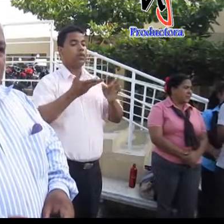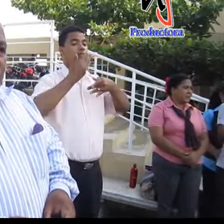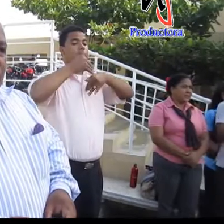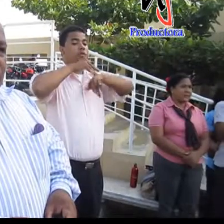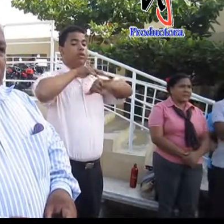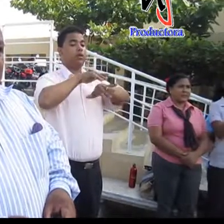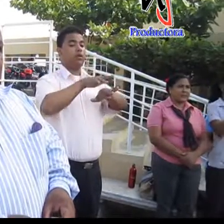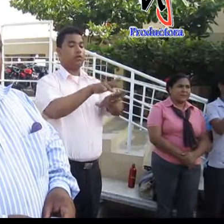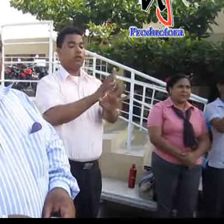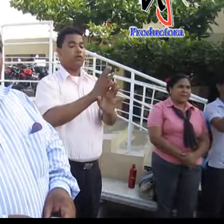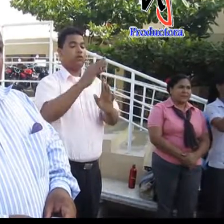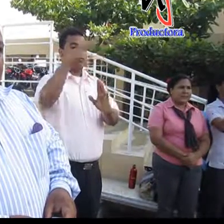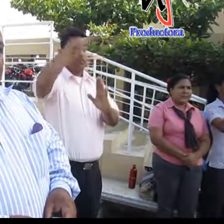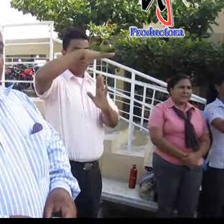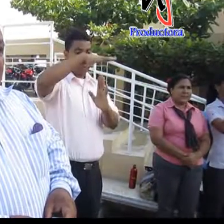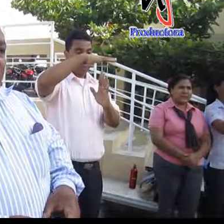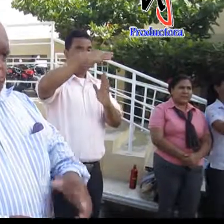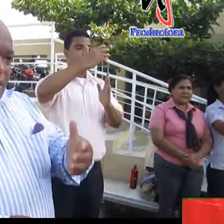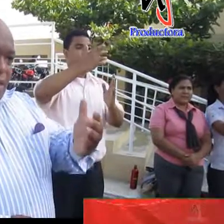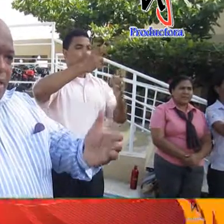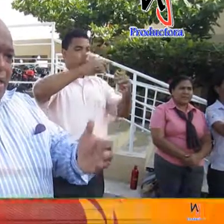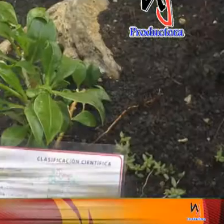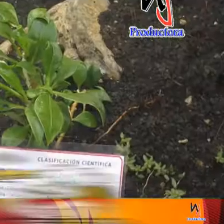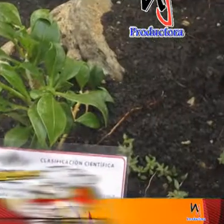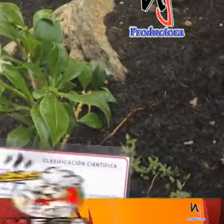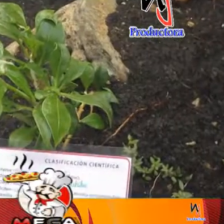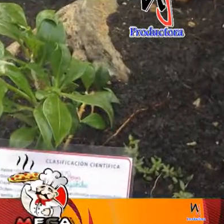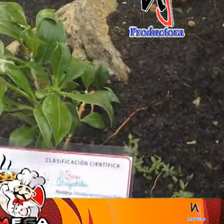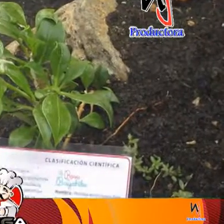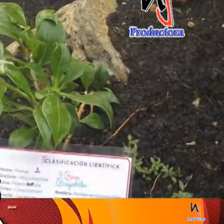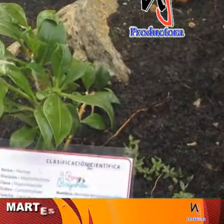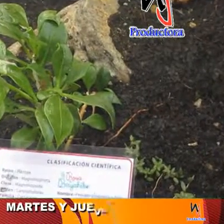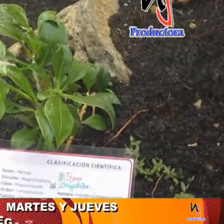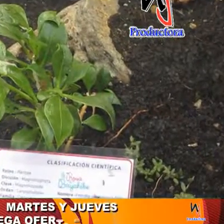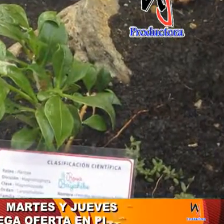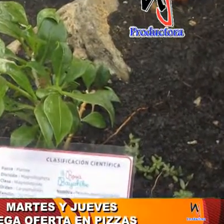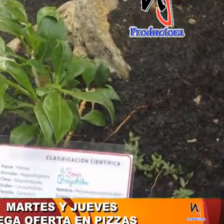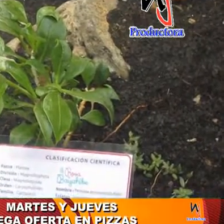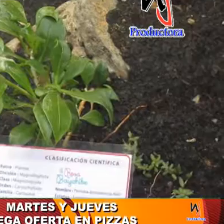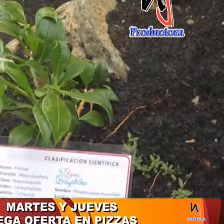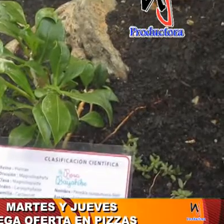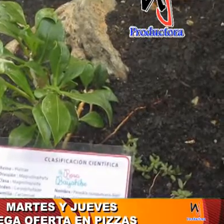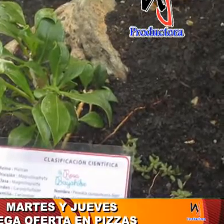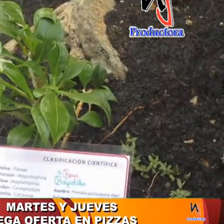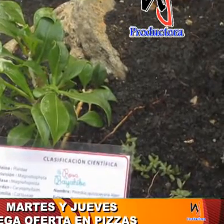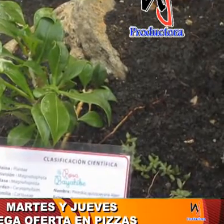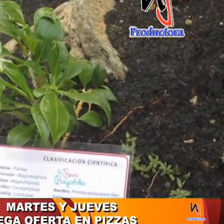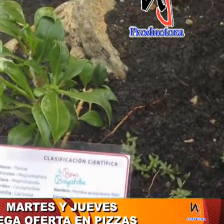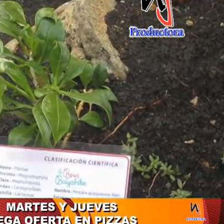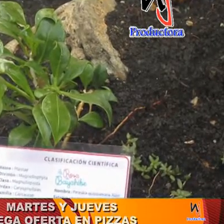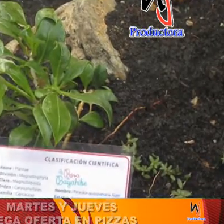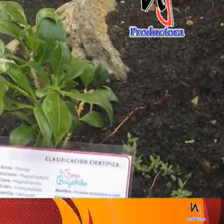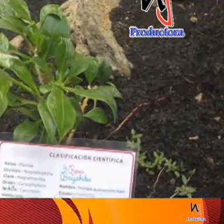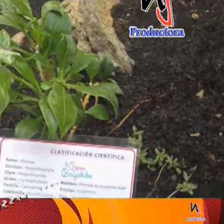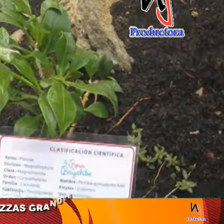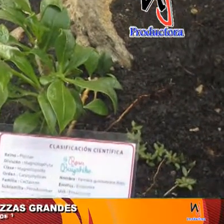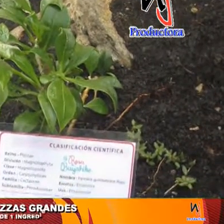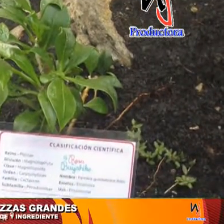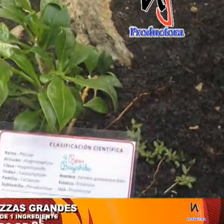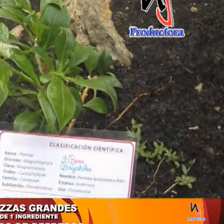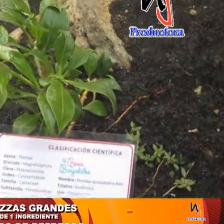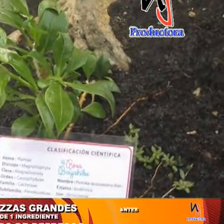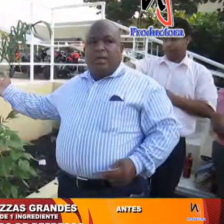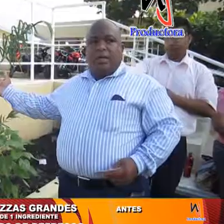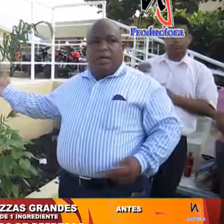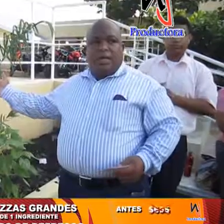del corozo. Informarles que además de tener la rosa de Bayahibe, pues también aquí tenemos lo que es la palma corozo, que es la palma